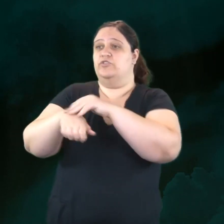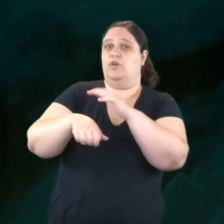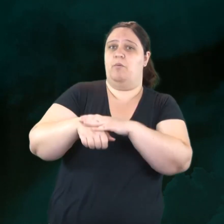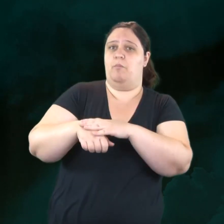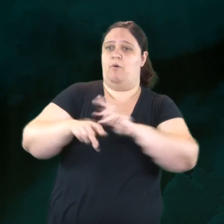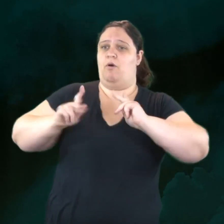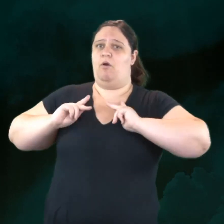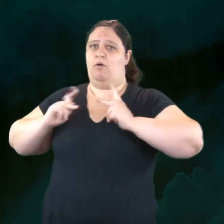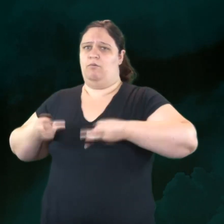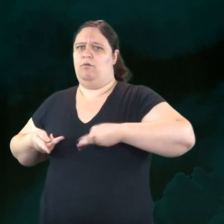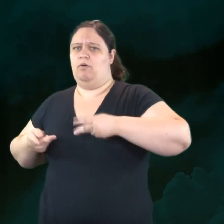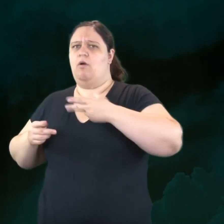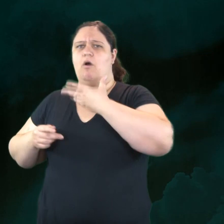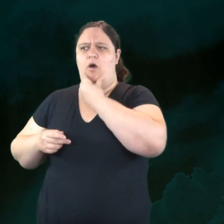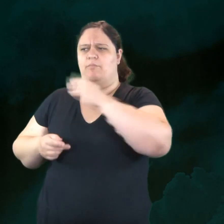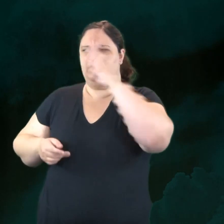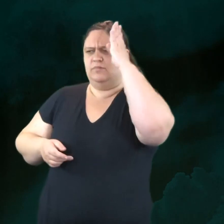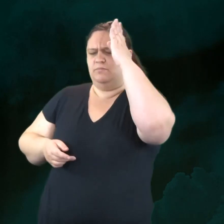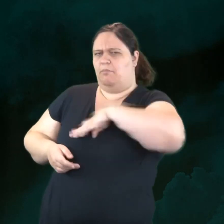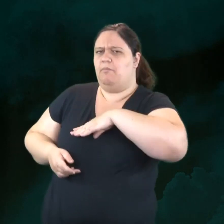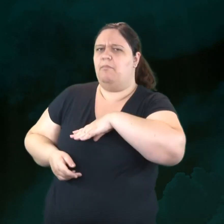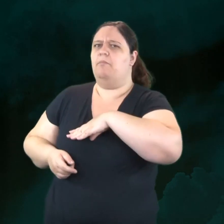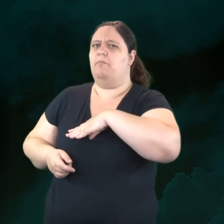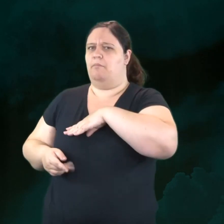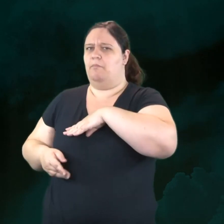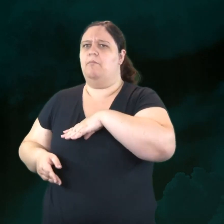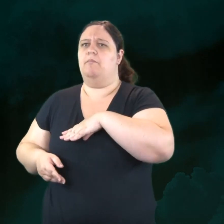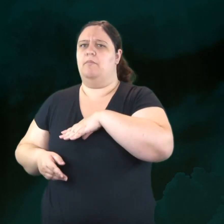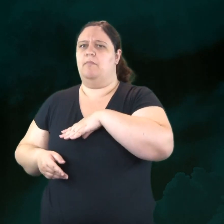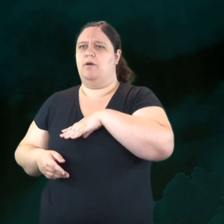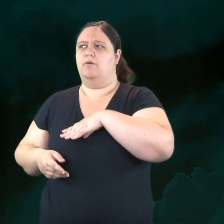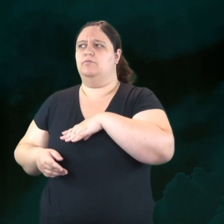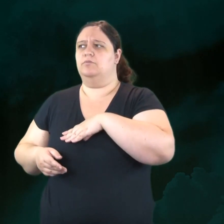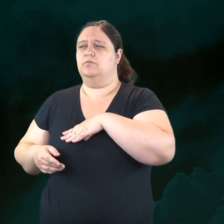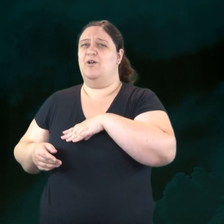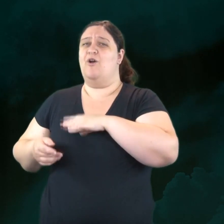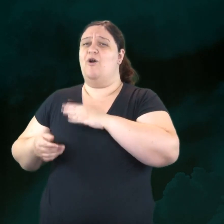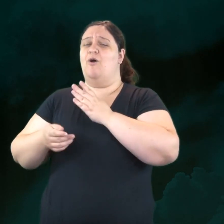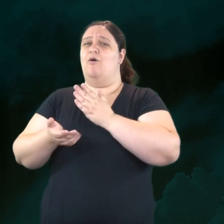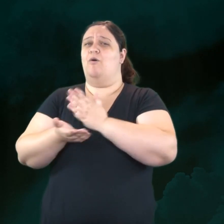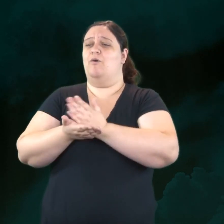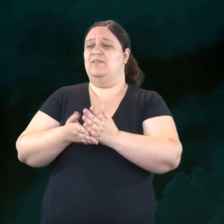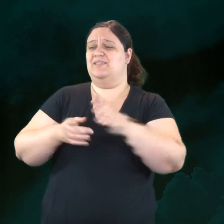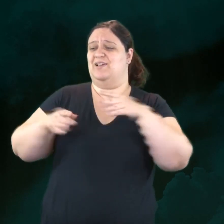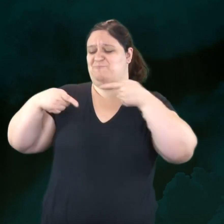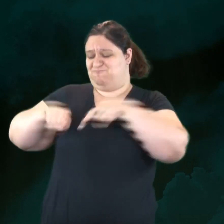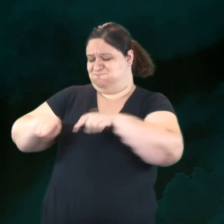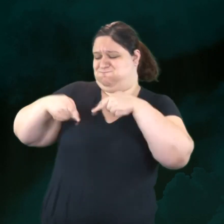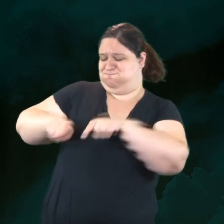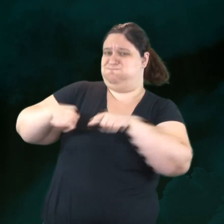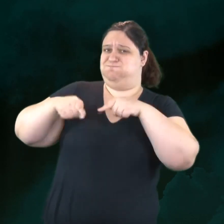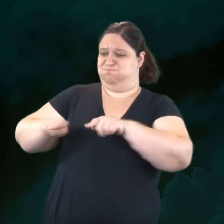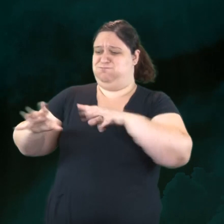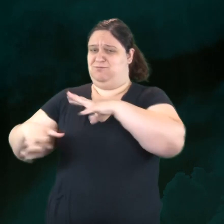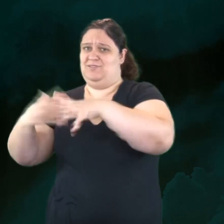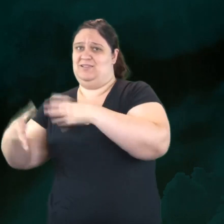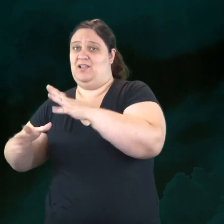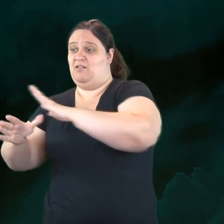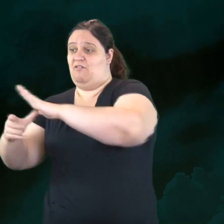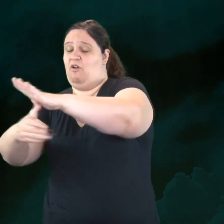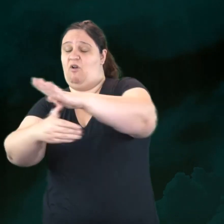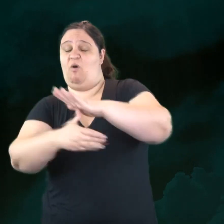dentre a malandragem, ajuntando a turba, alvoroçaram a cidade e, assaltando a casa de